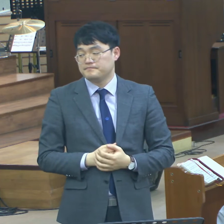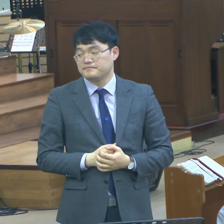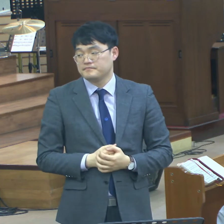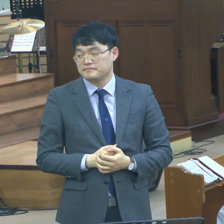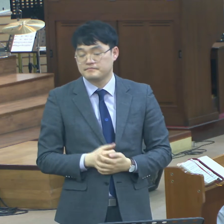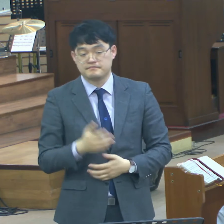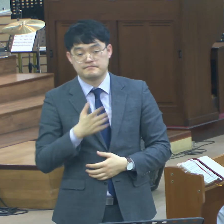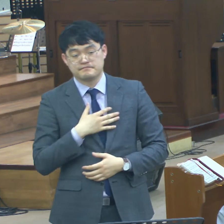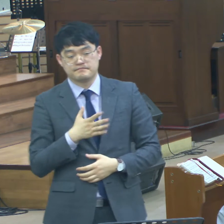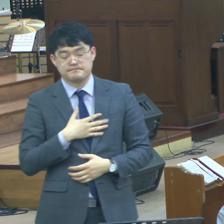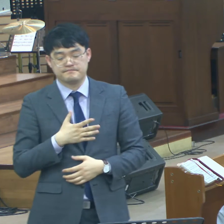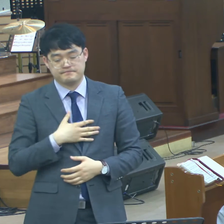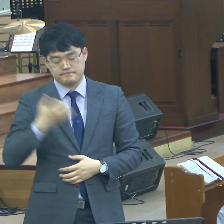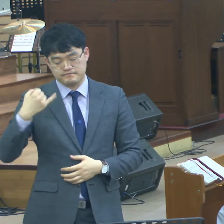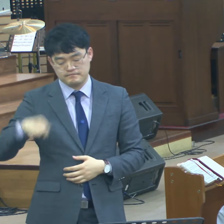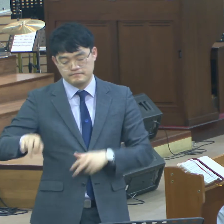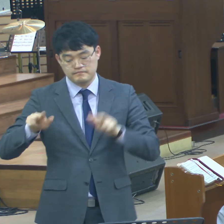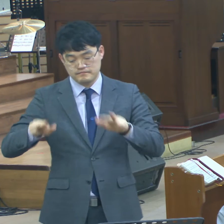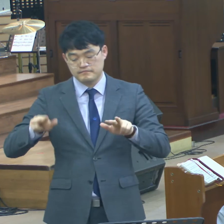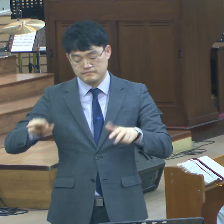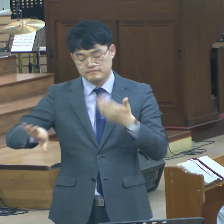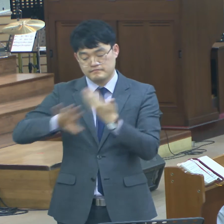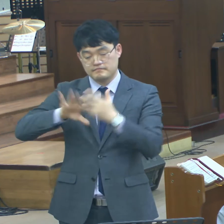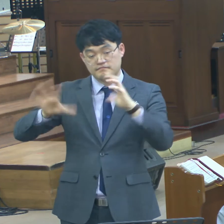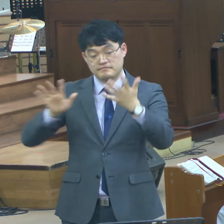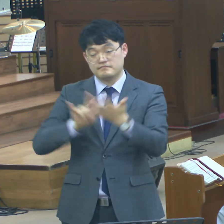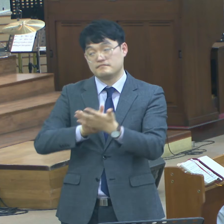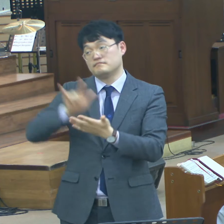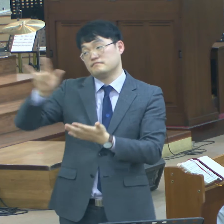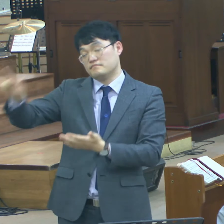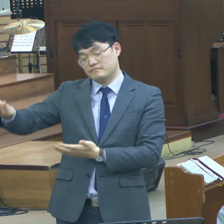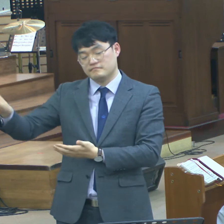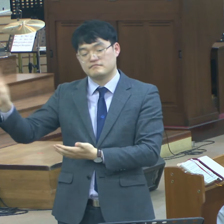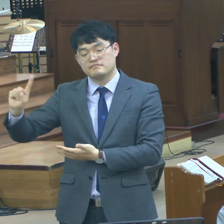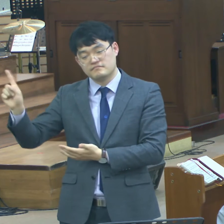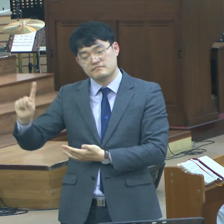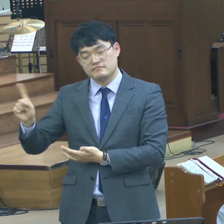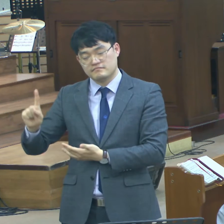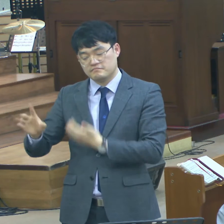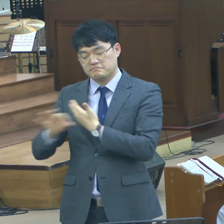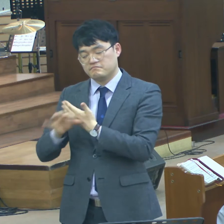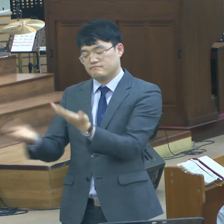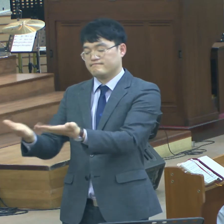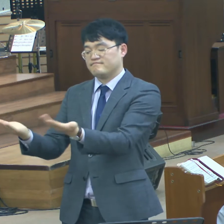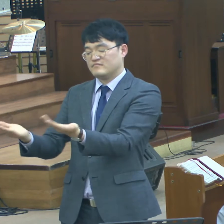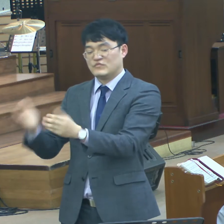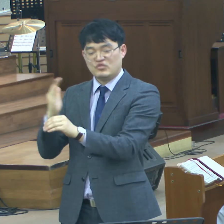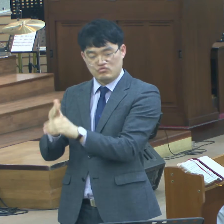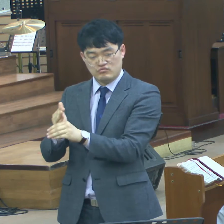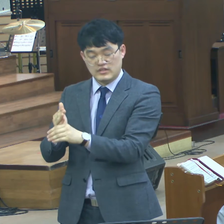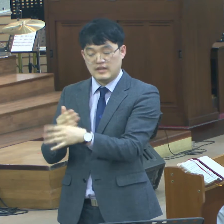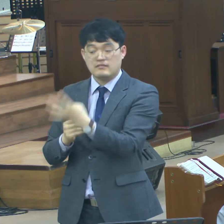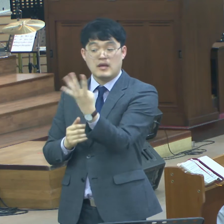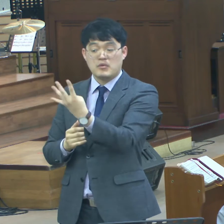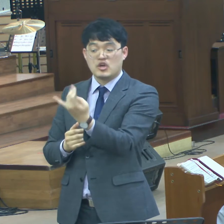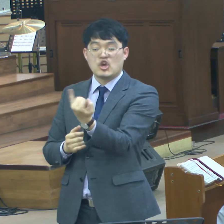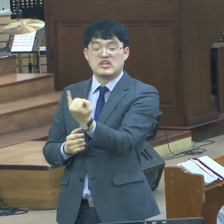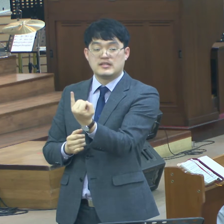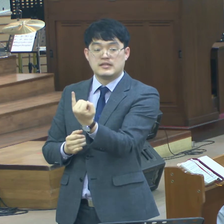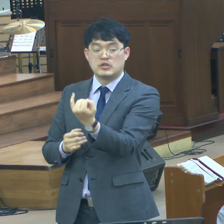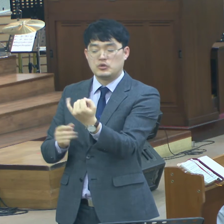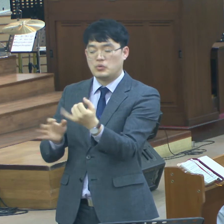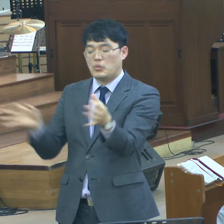우리 딸아이가 지금 어디 가서 인턴을 하고 있는데 4명의 자매가 같이 돈을 내서 방을 얻었어요.